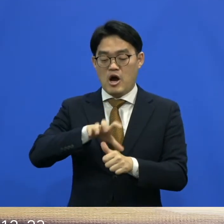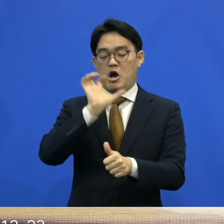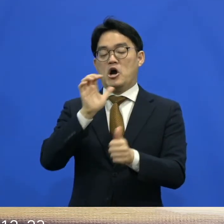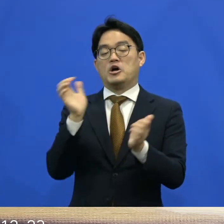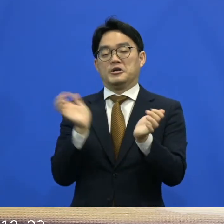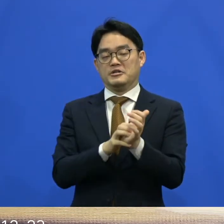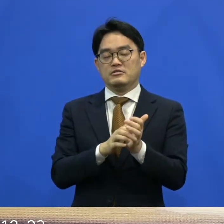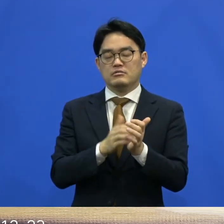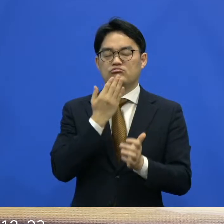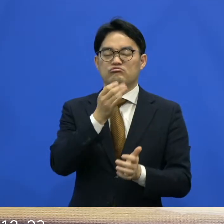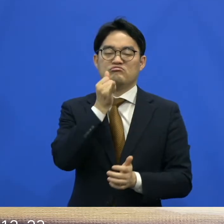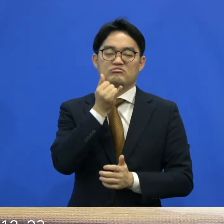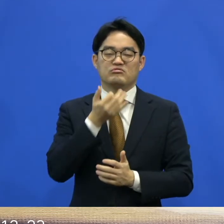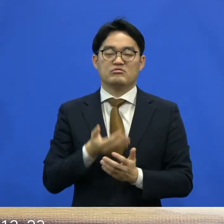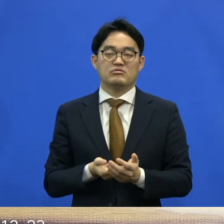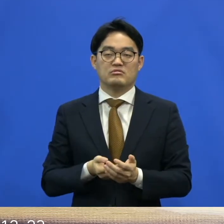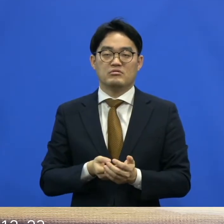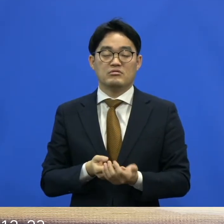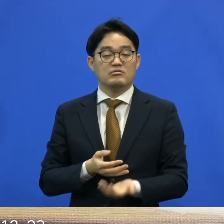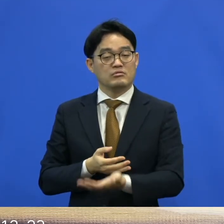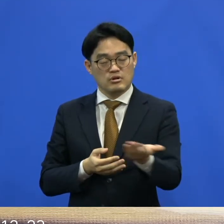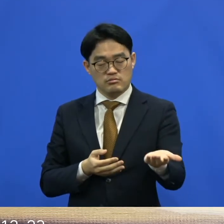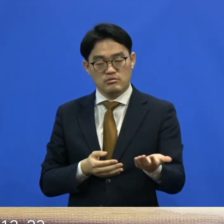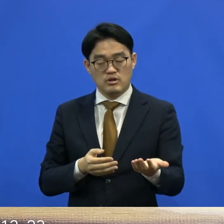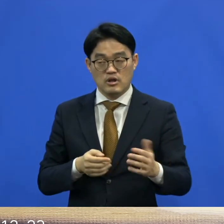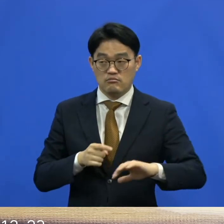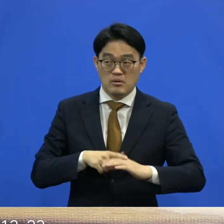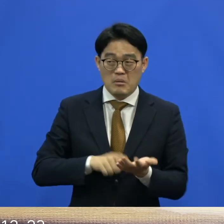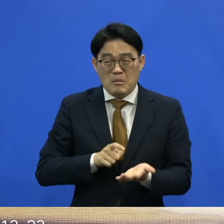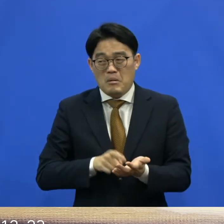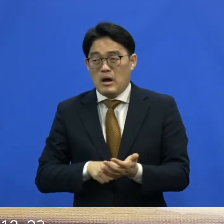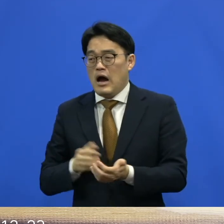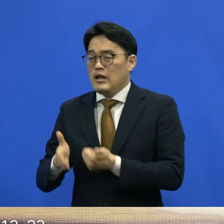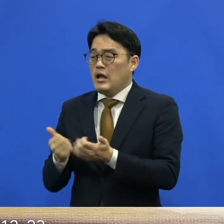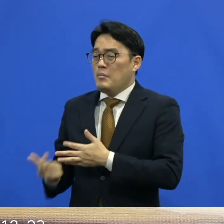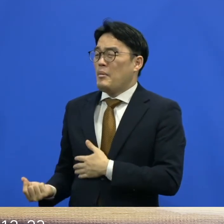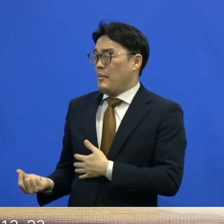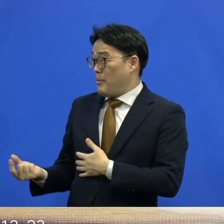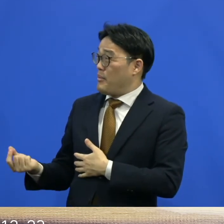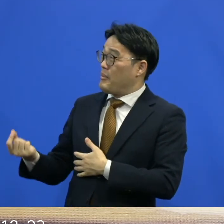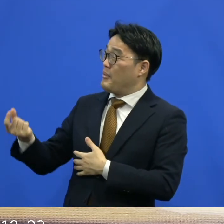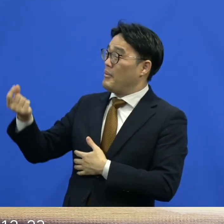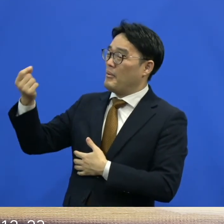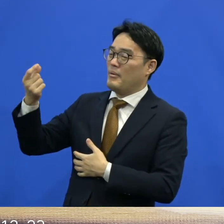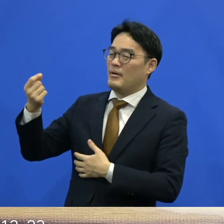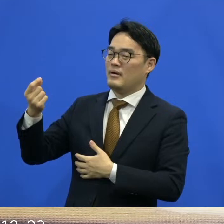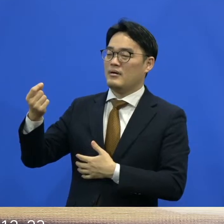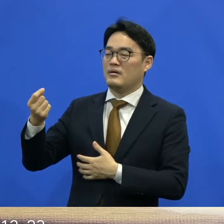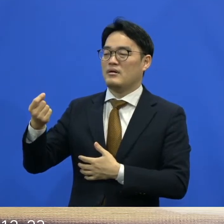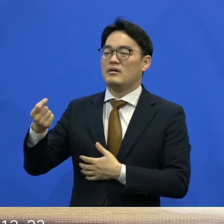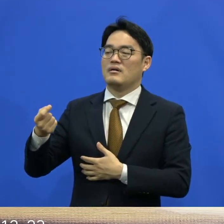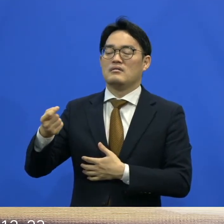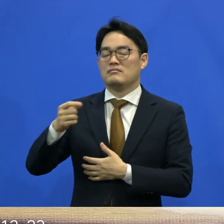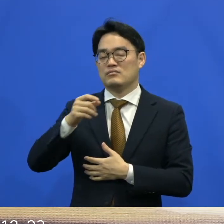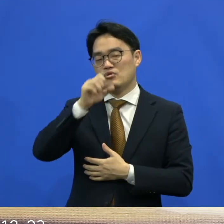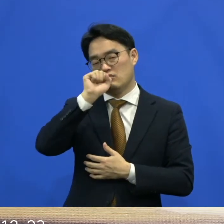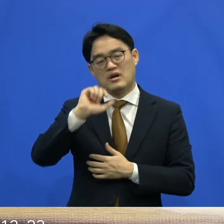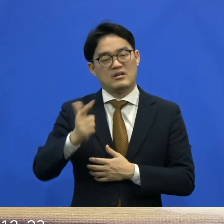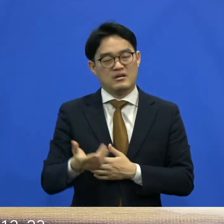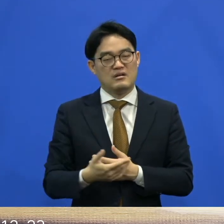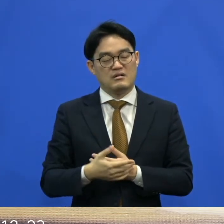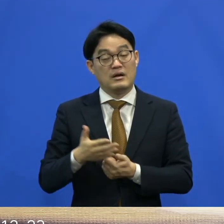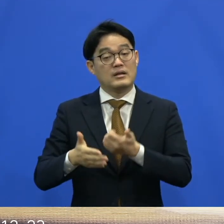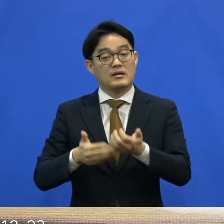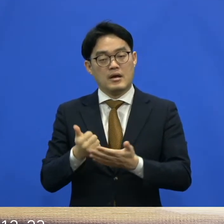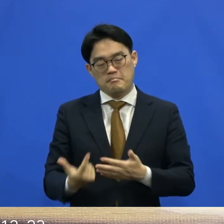여러분, 언제나 조급함이 문제입니다. 하나님보다 더 앞서면 안 됩니다. 우리는 빠르면 좋다고 생각합니다. 아닙니다. 빠르면 좋은 게 아니라